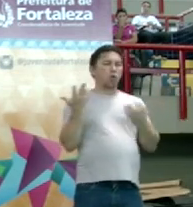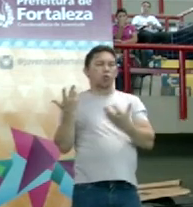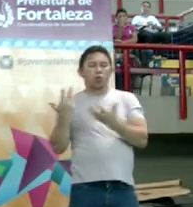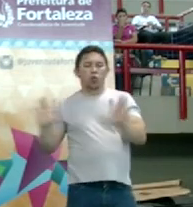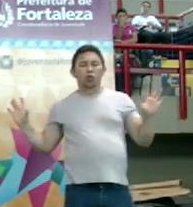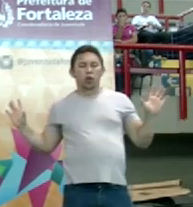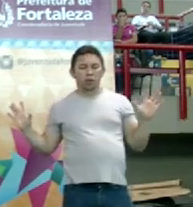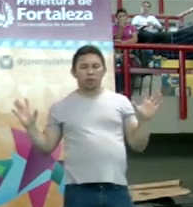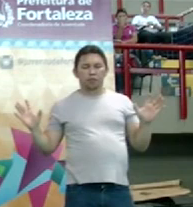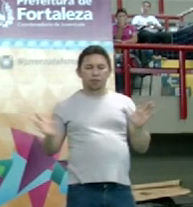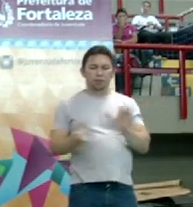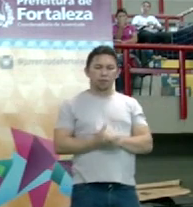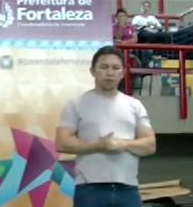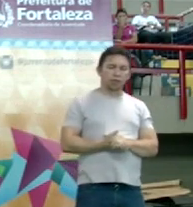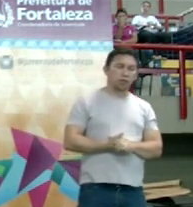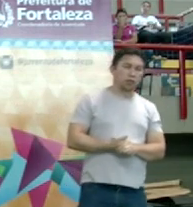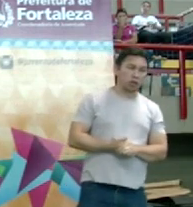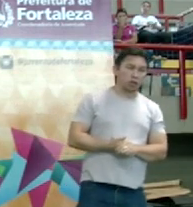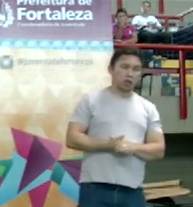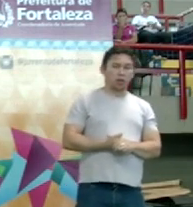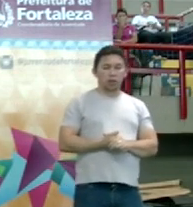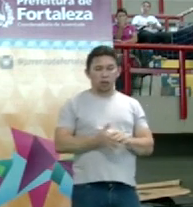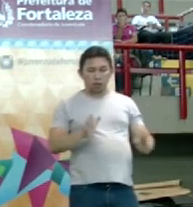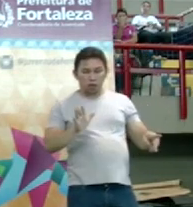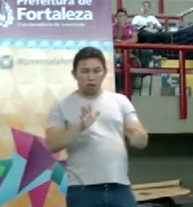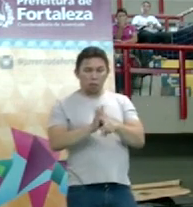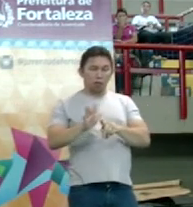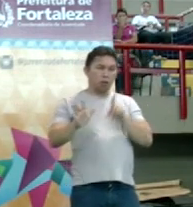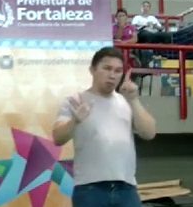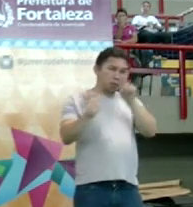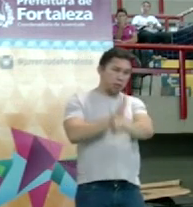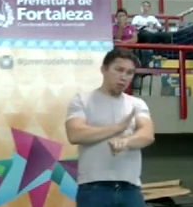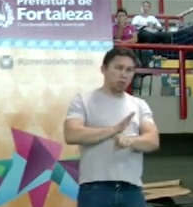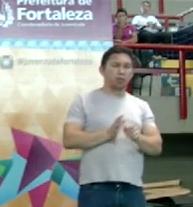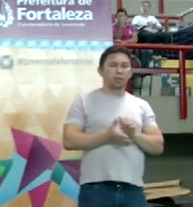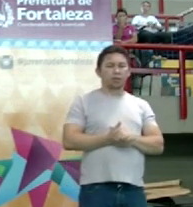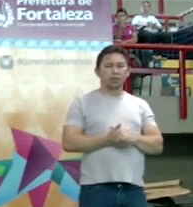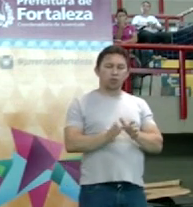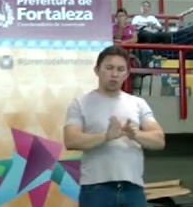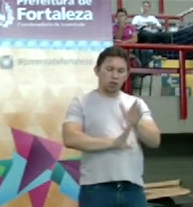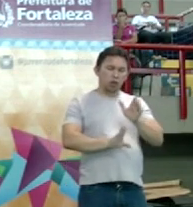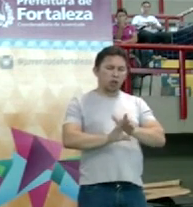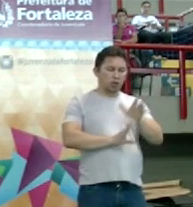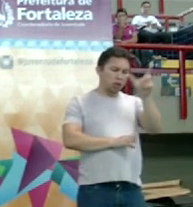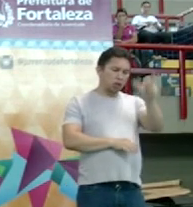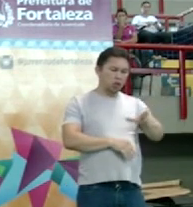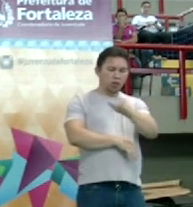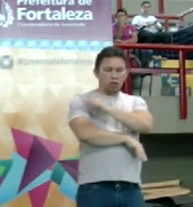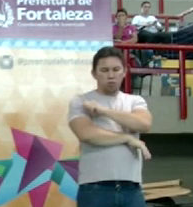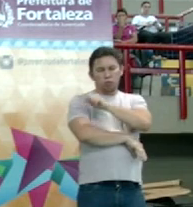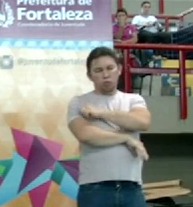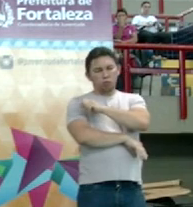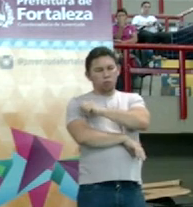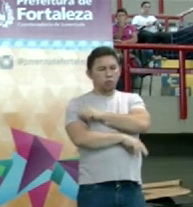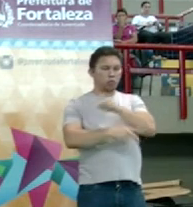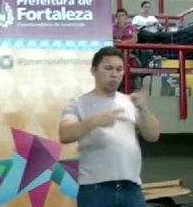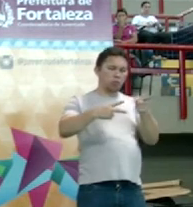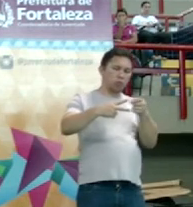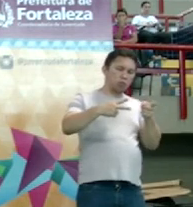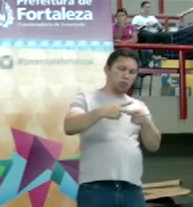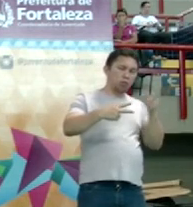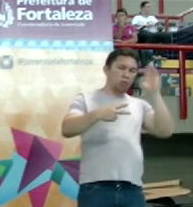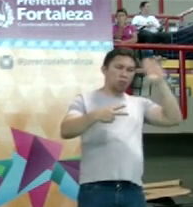é contra. A própria pergunta já orienta o aluno quanto a 2